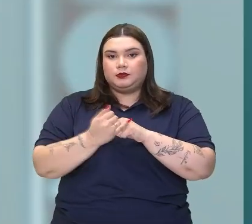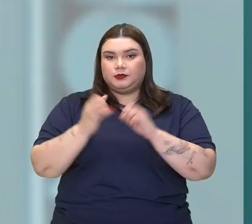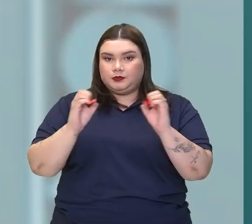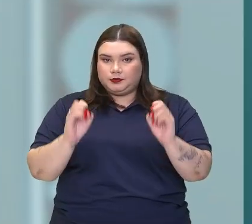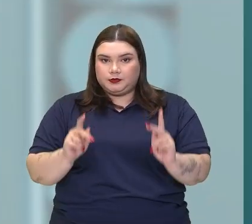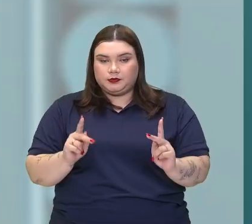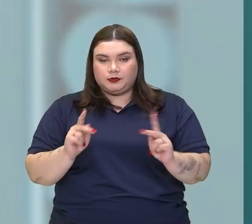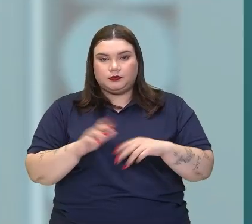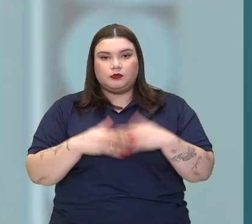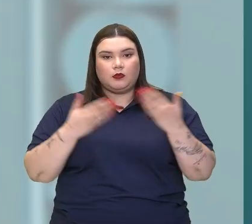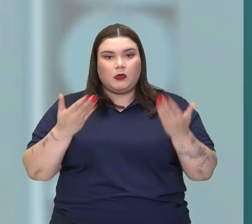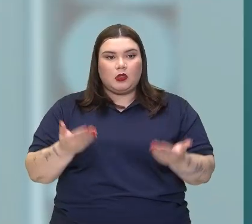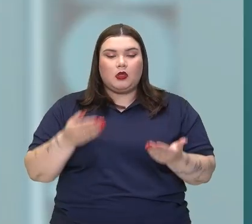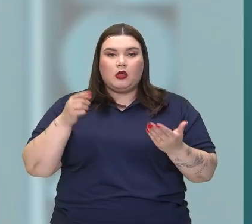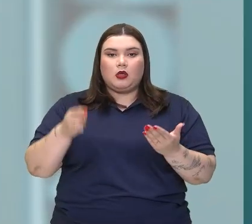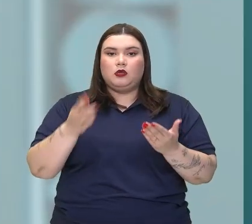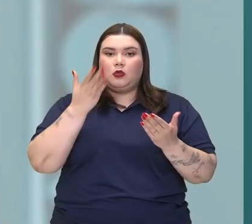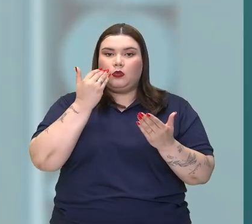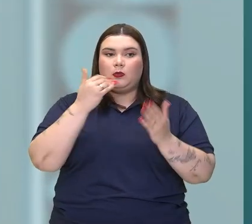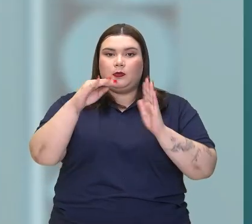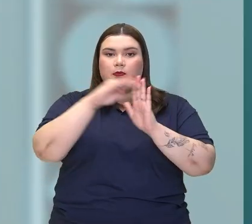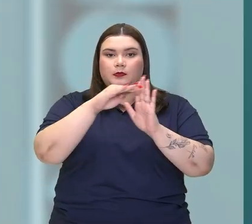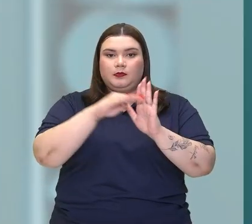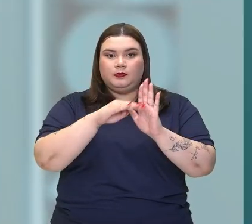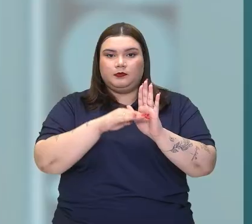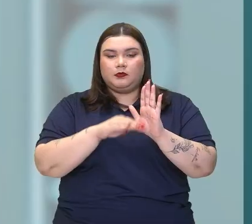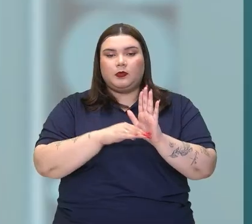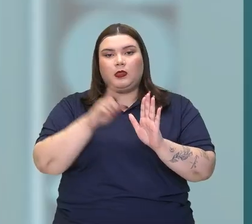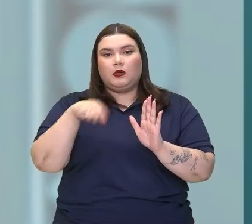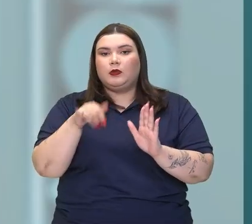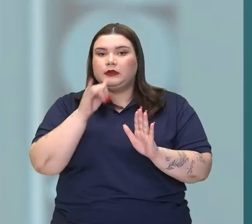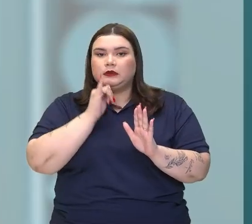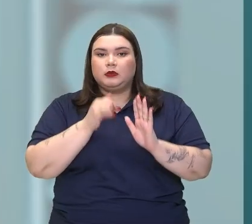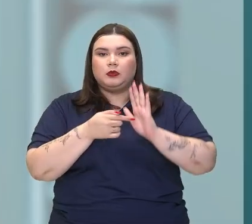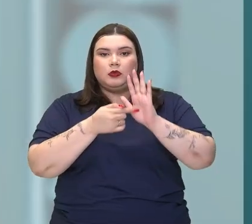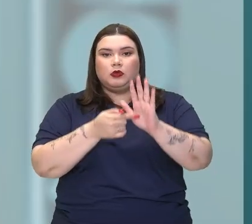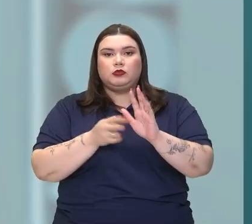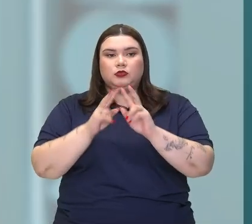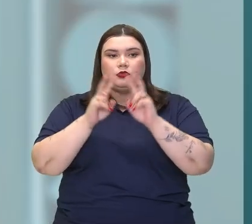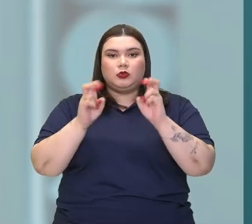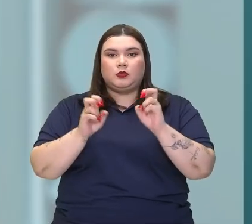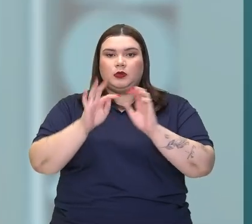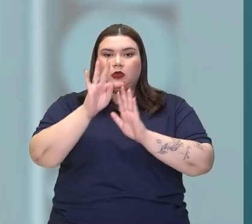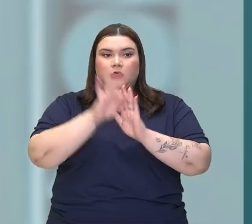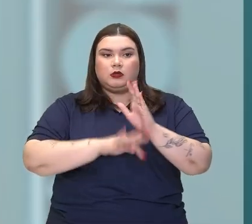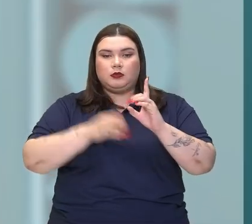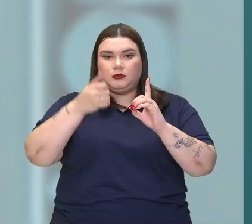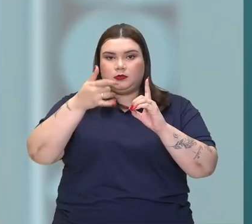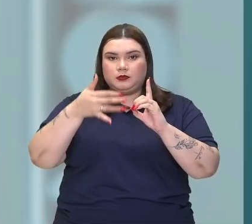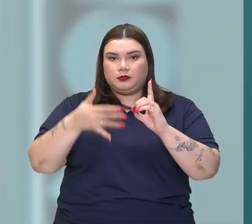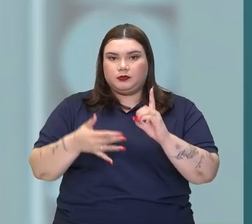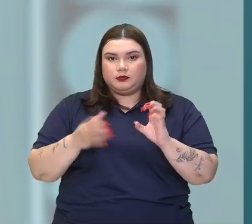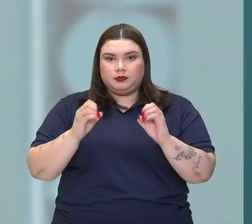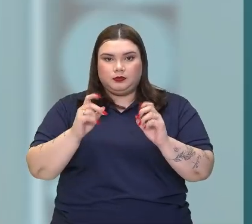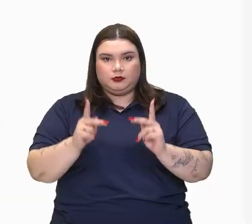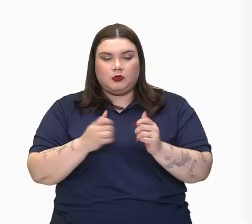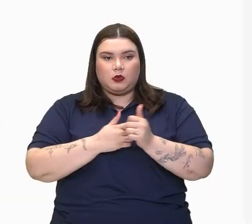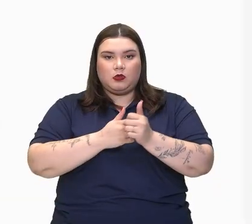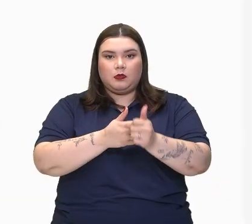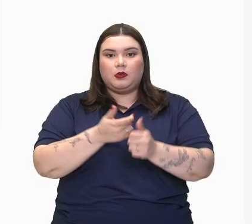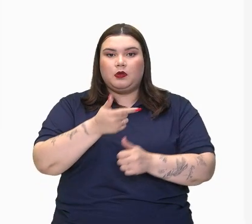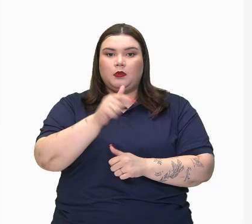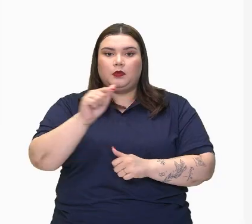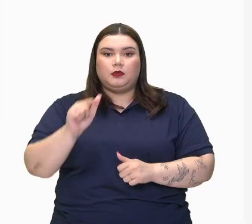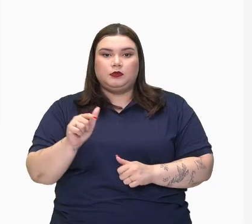ok? Então, o cardápio de restaurante é um grande exemplo a respeito de um texto descritivo. Vamos acompanhar outro aí,